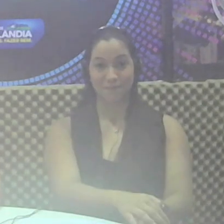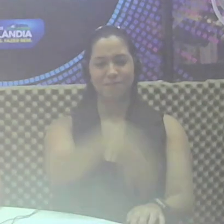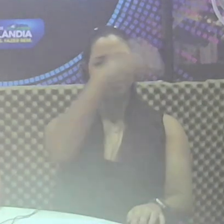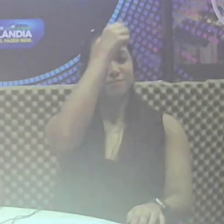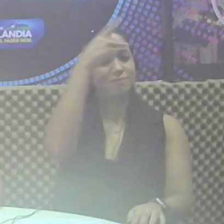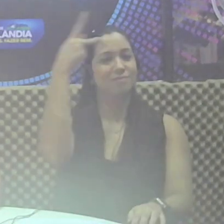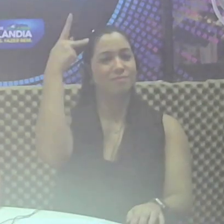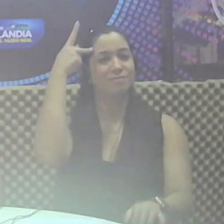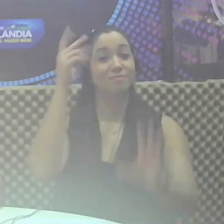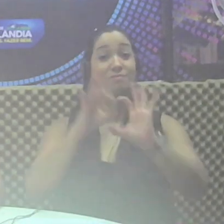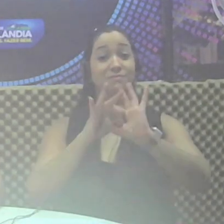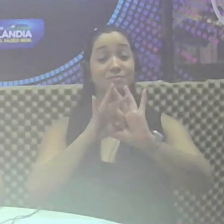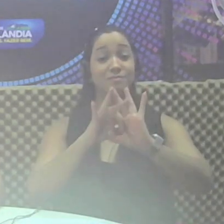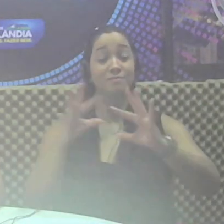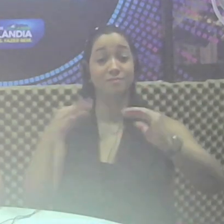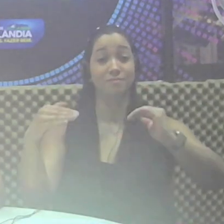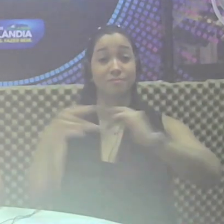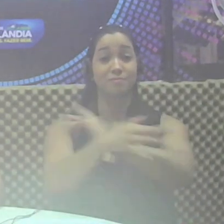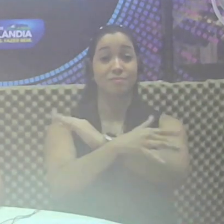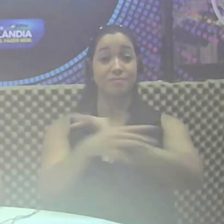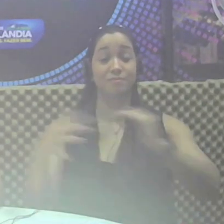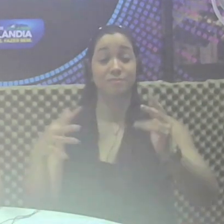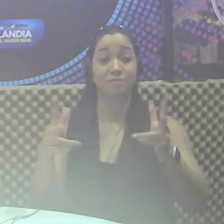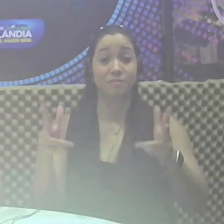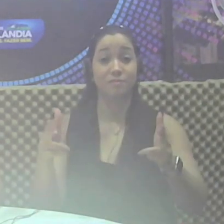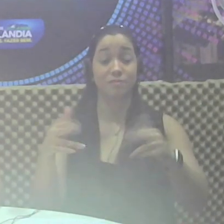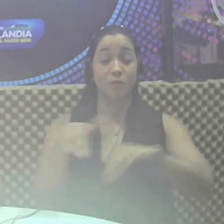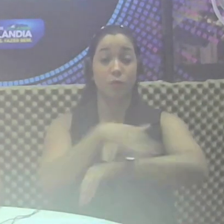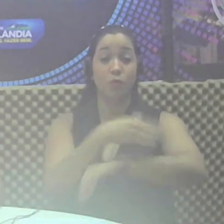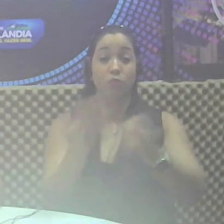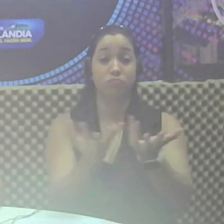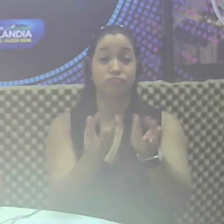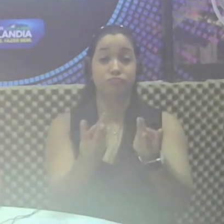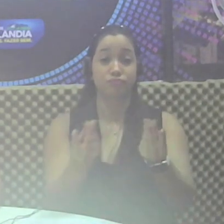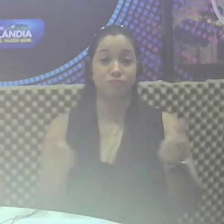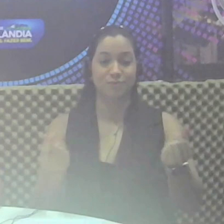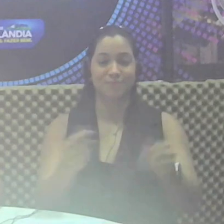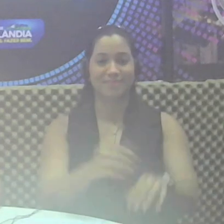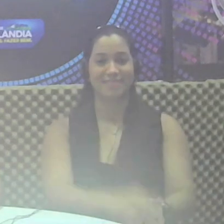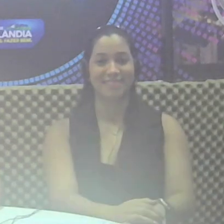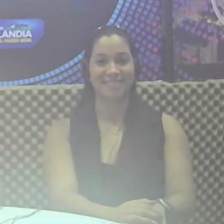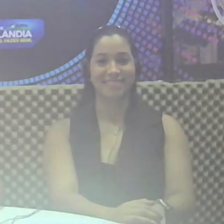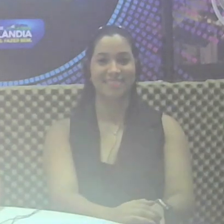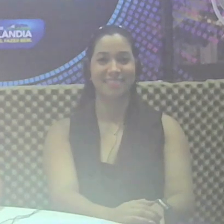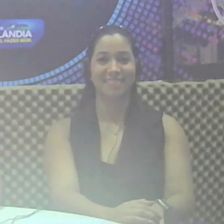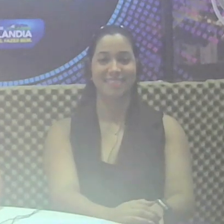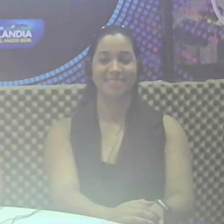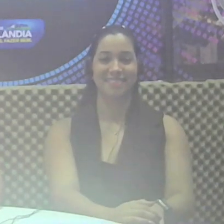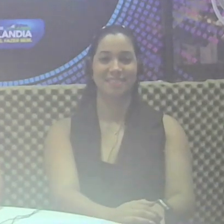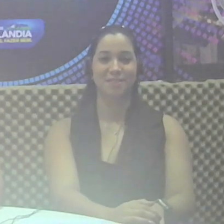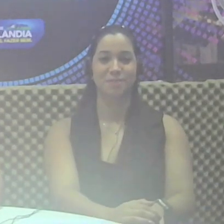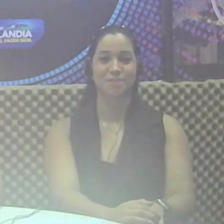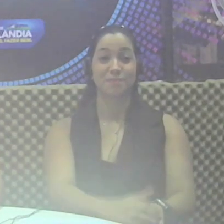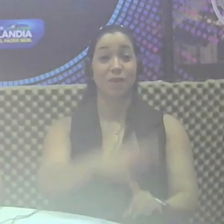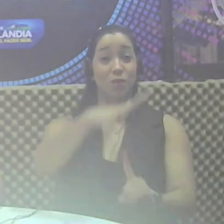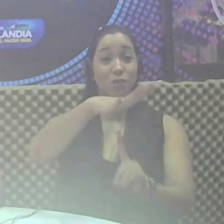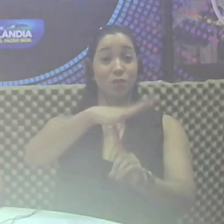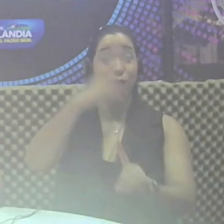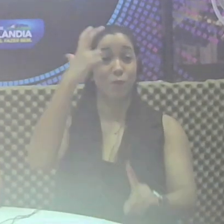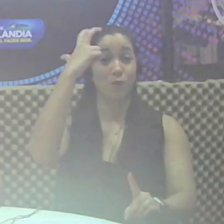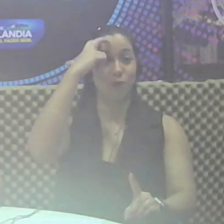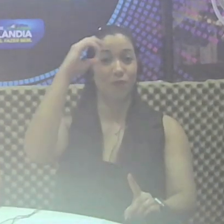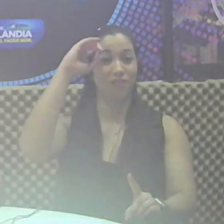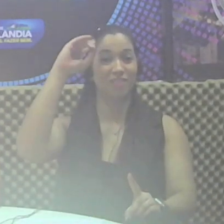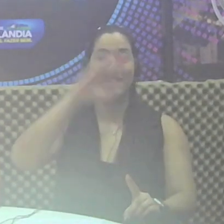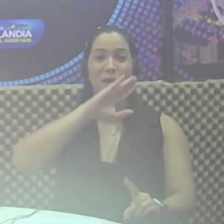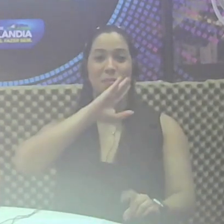Prefeitura libera trânsito após recuperar trecho com erosão na Avenida Taylor Silva. Feira da Cultura de Dia das